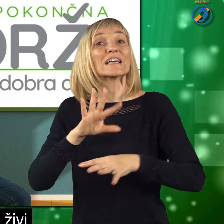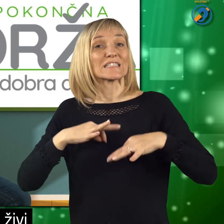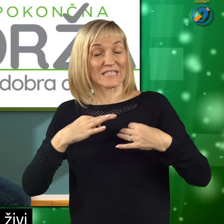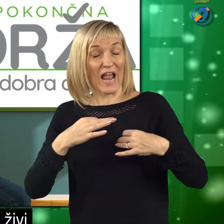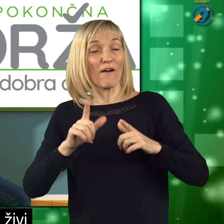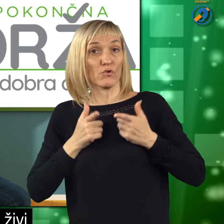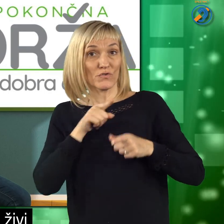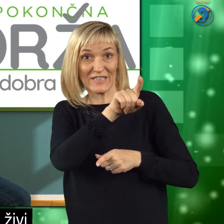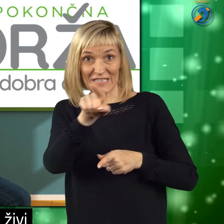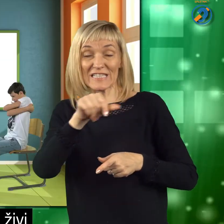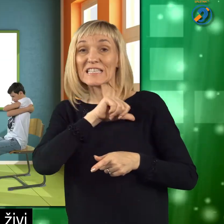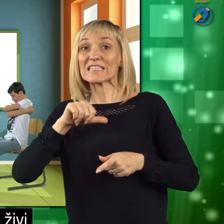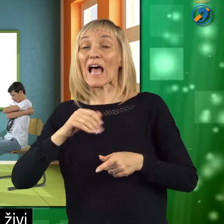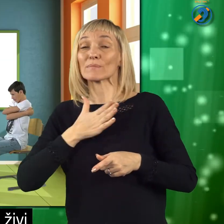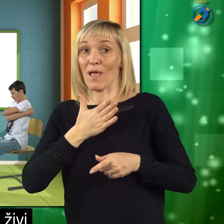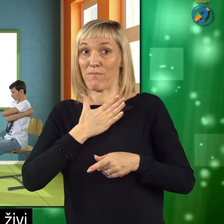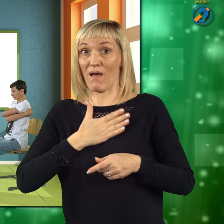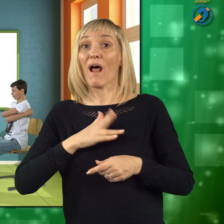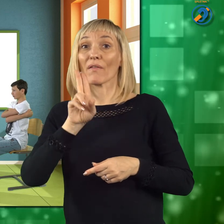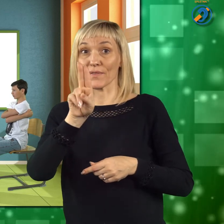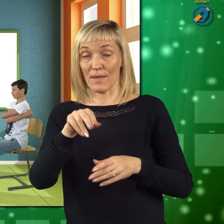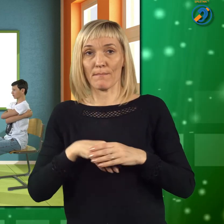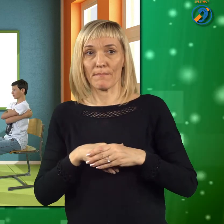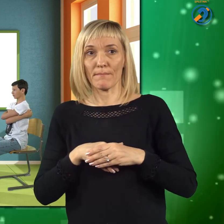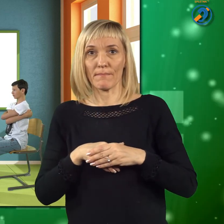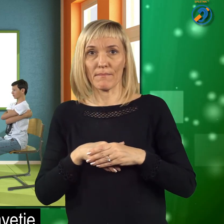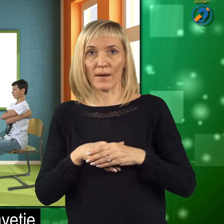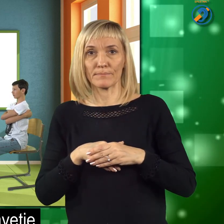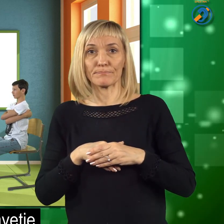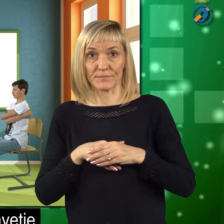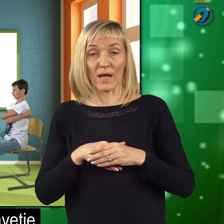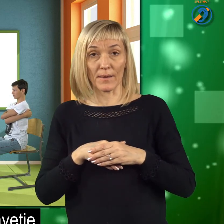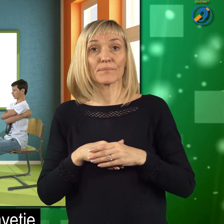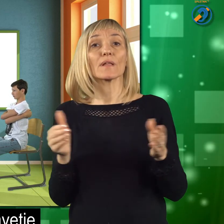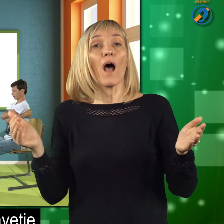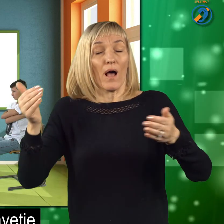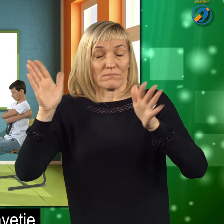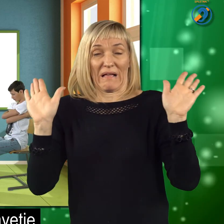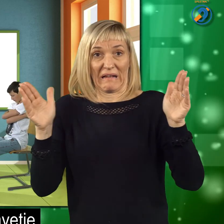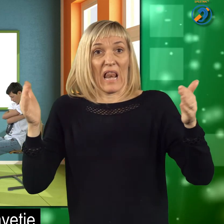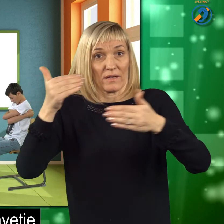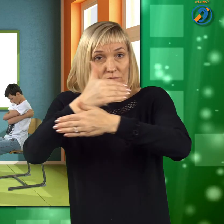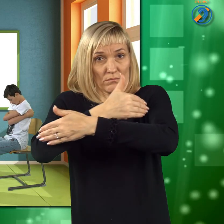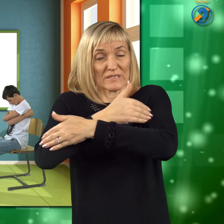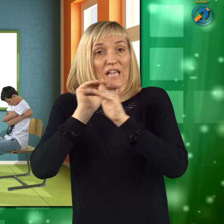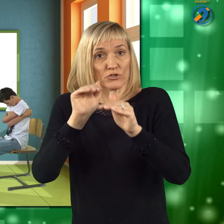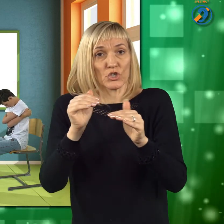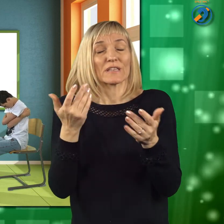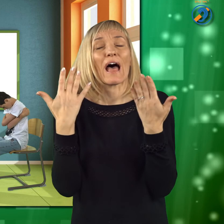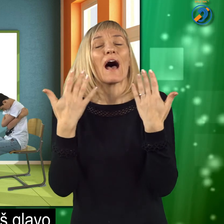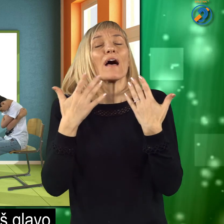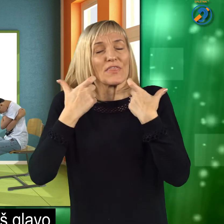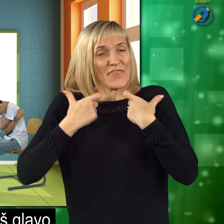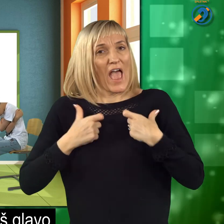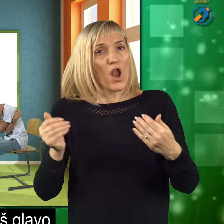živi, kdor se rad ima. Krila so zavetje, telo objamejo. Izdih,